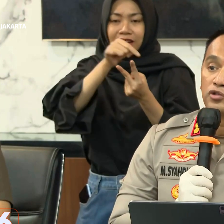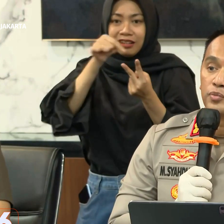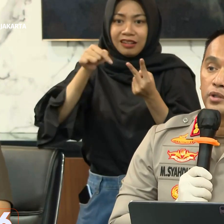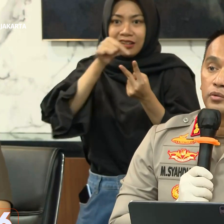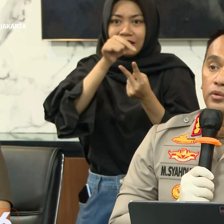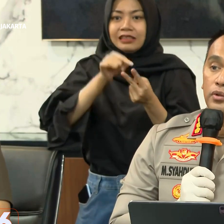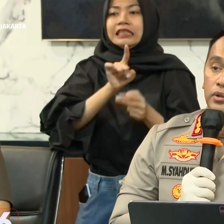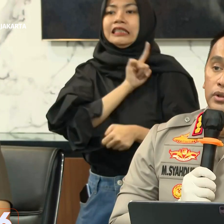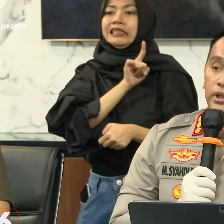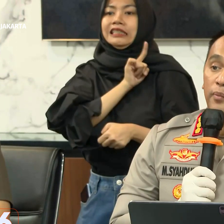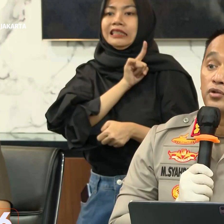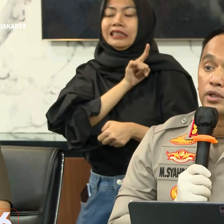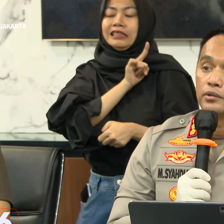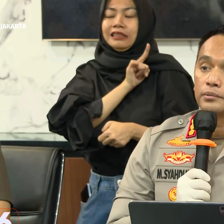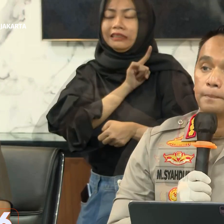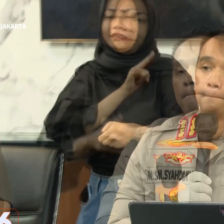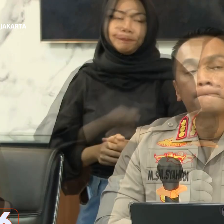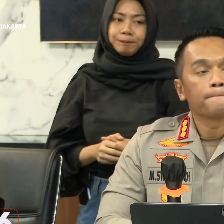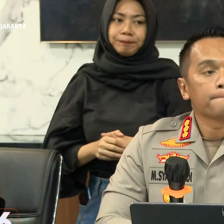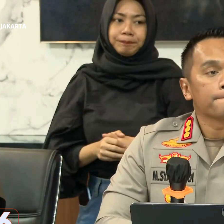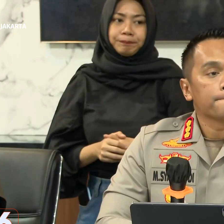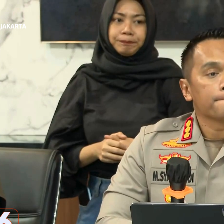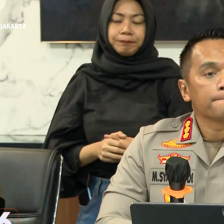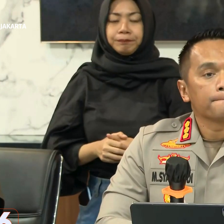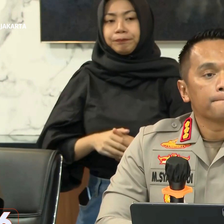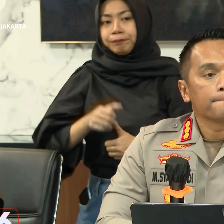semuanya dikonsumsi untuk si Marzoni.